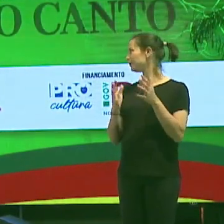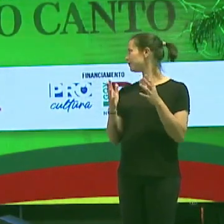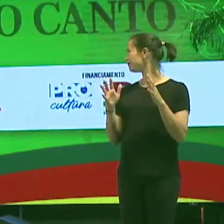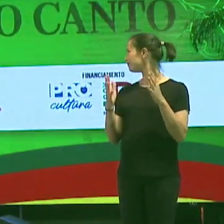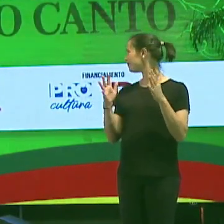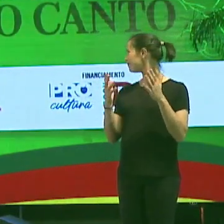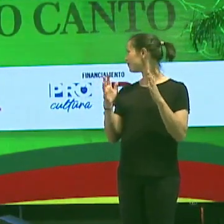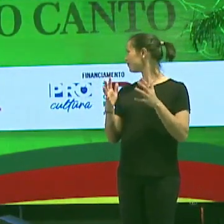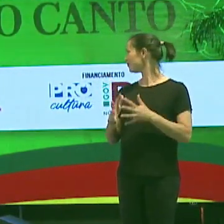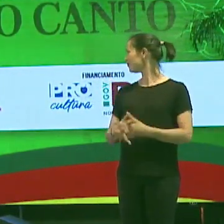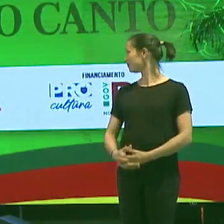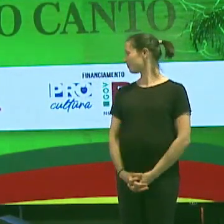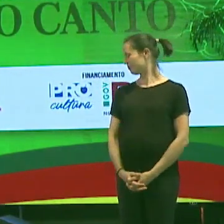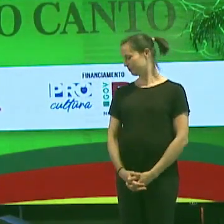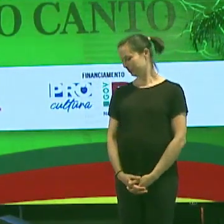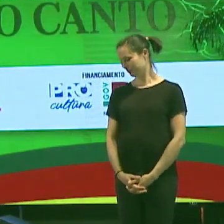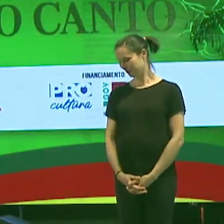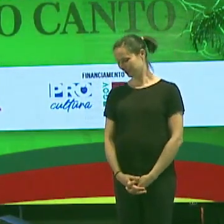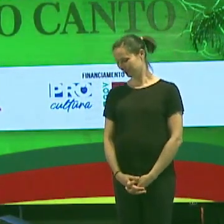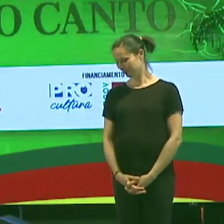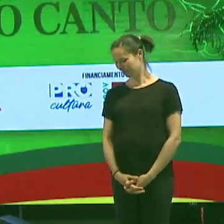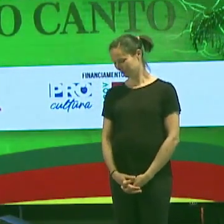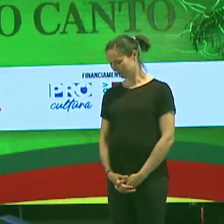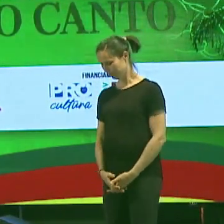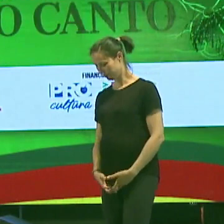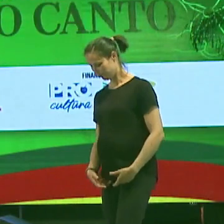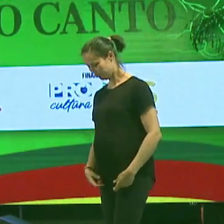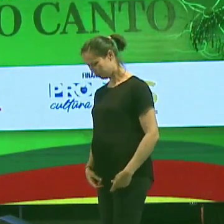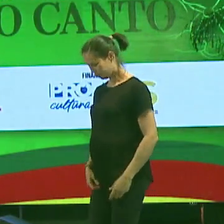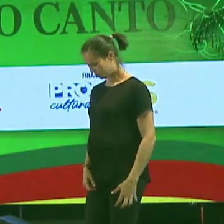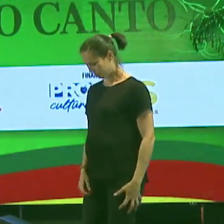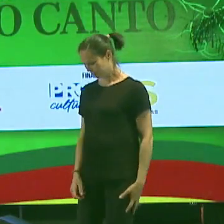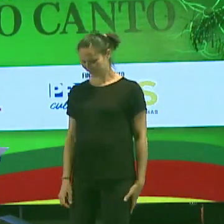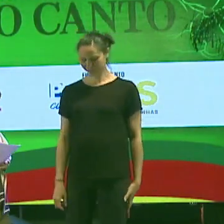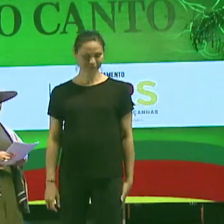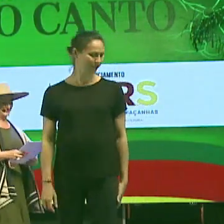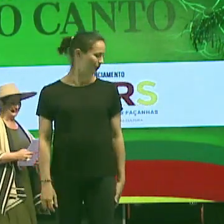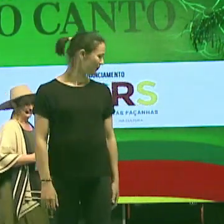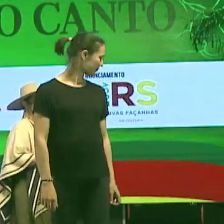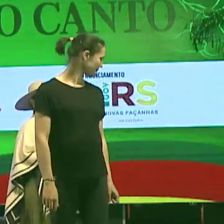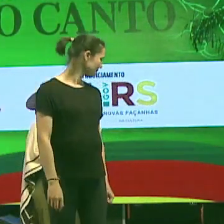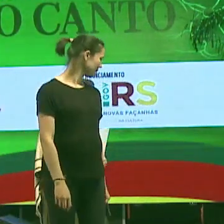Obrigada. Obrigada, querido. Olha aí, salva de palmas para o Jean.